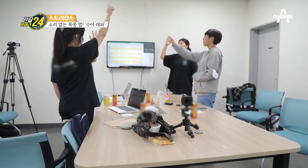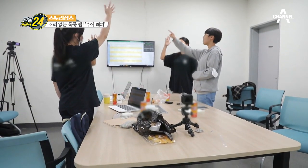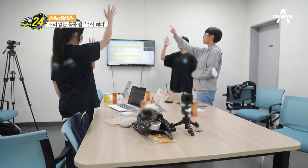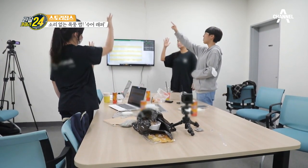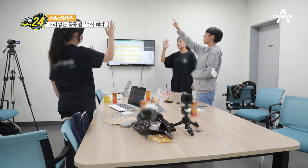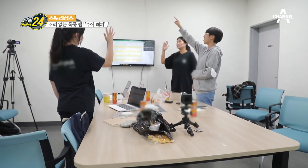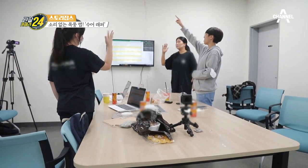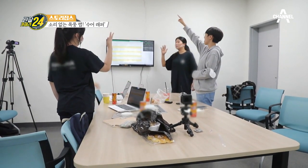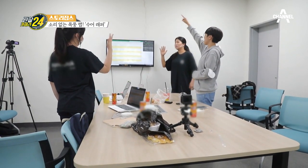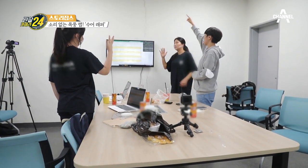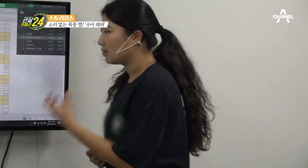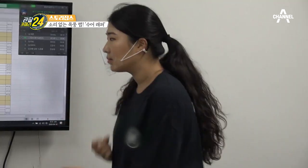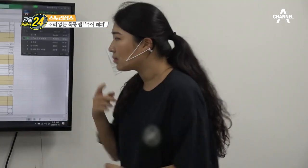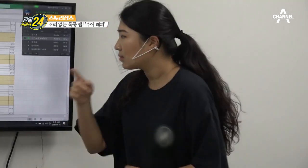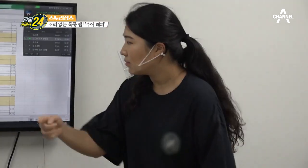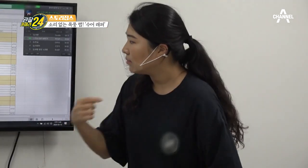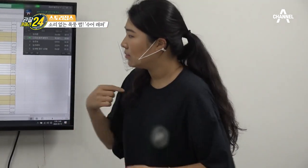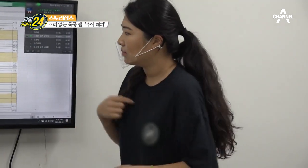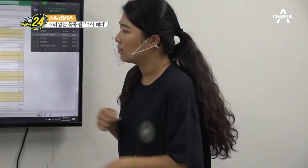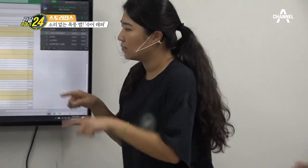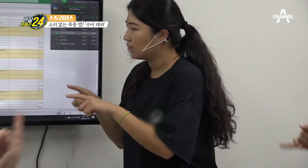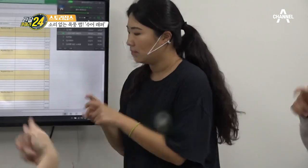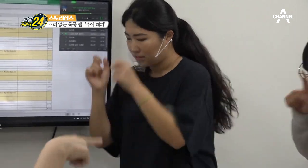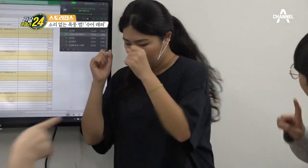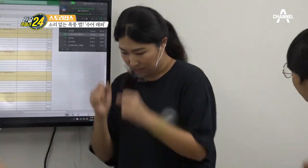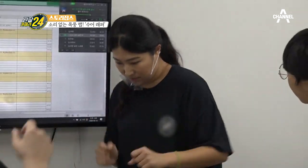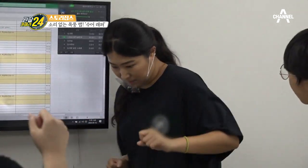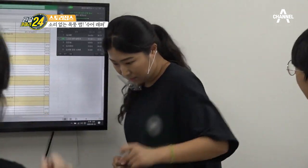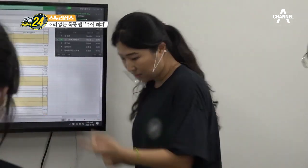정적 눈에 보이는 언어 이거 참 매력 있네요.